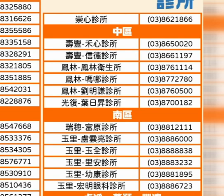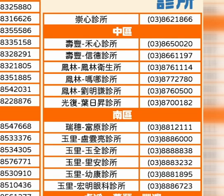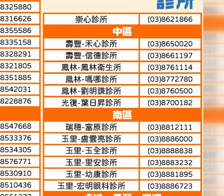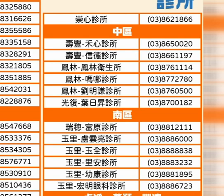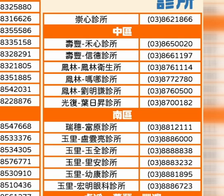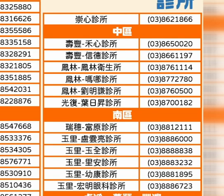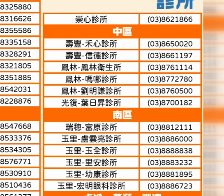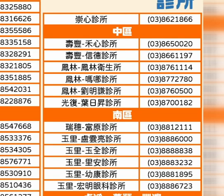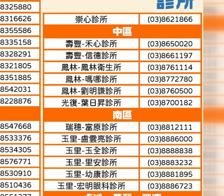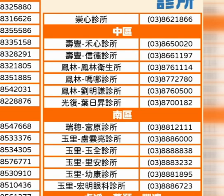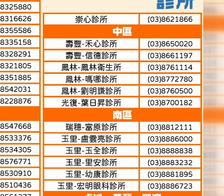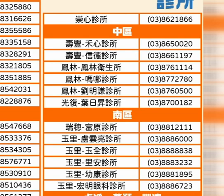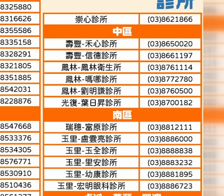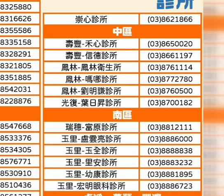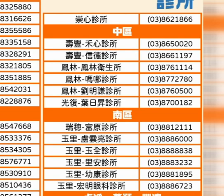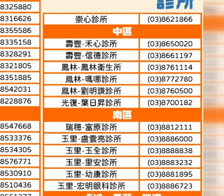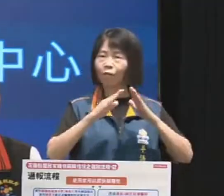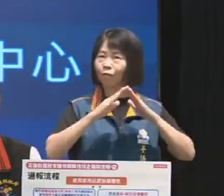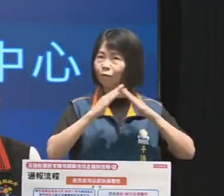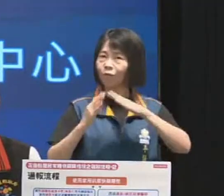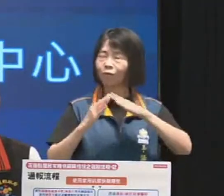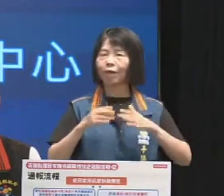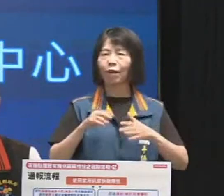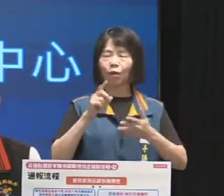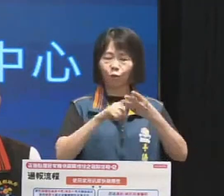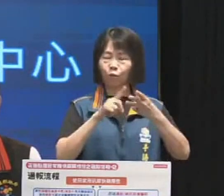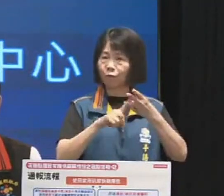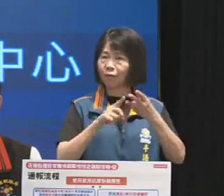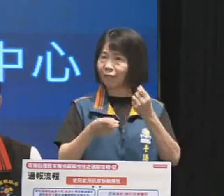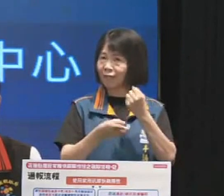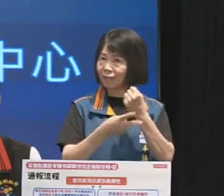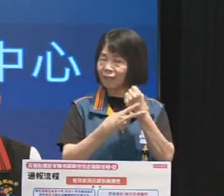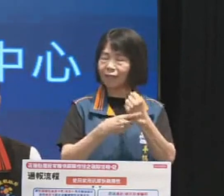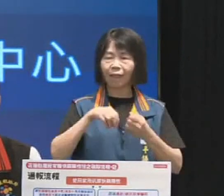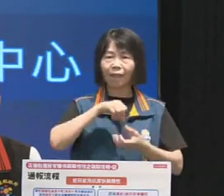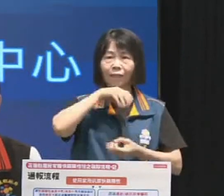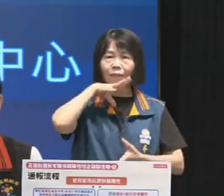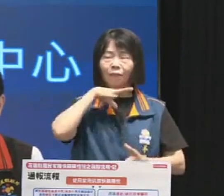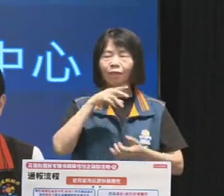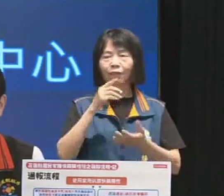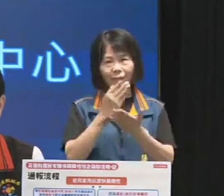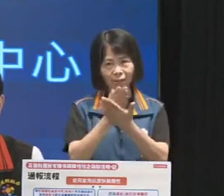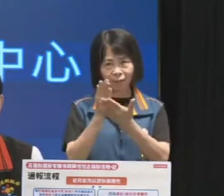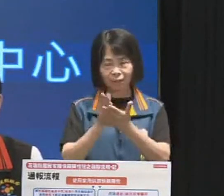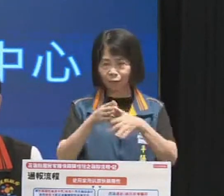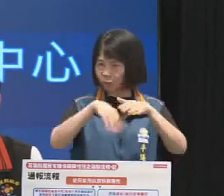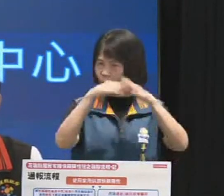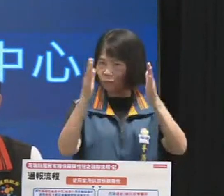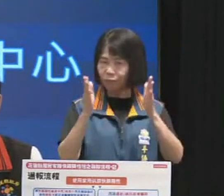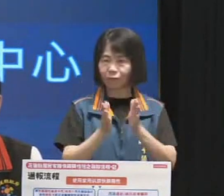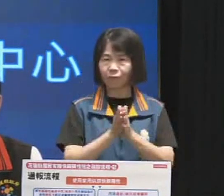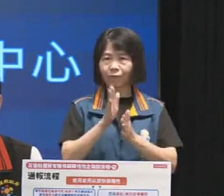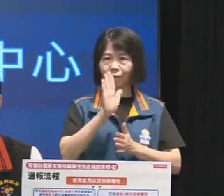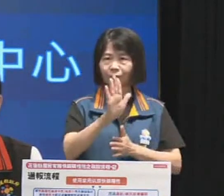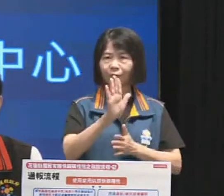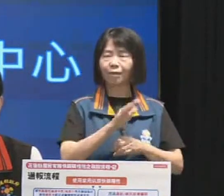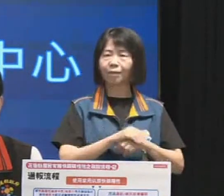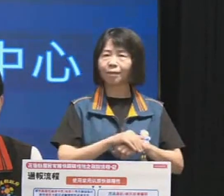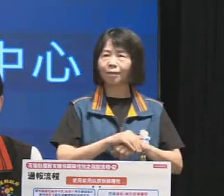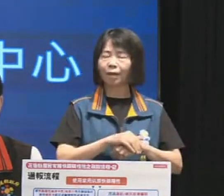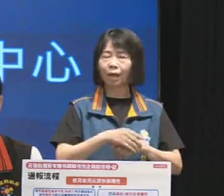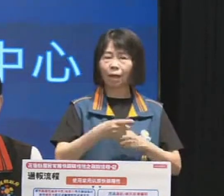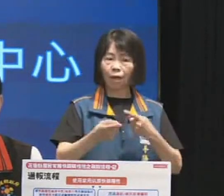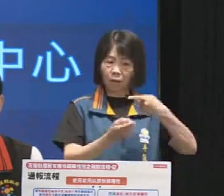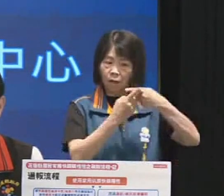还有我们的3个原乡都有诊所来做快筛阳性之后确诊的视讯诊查